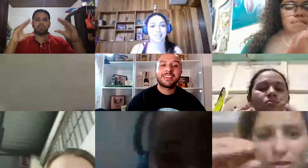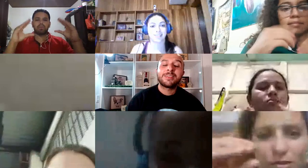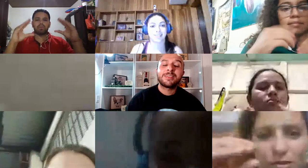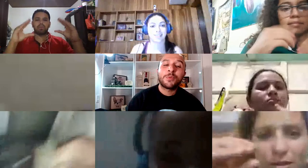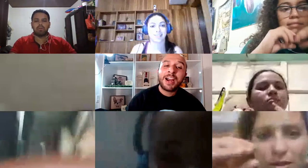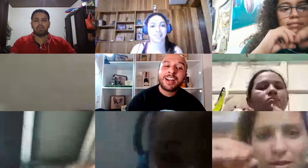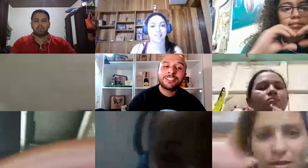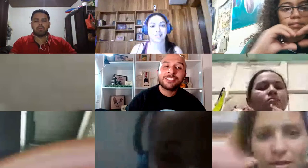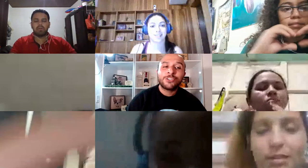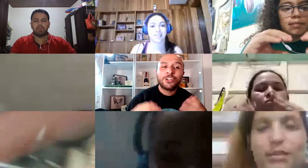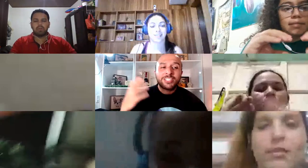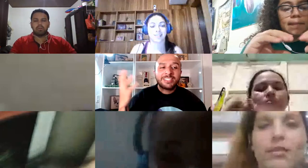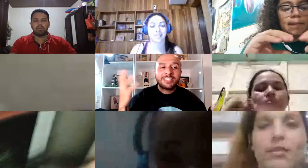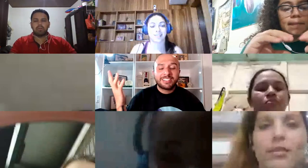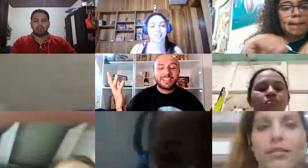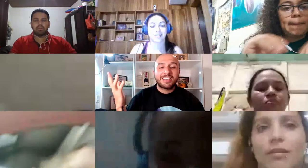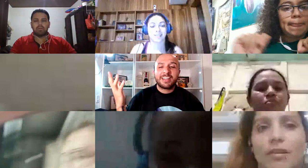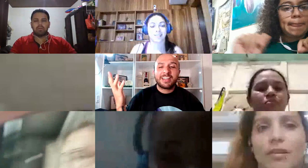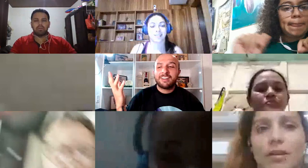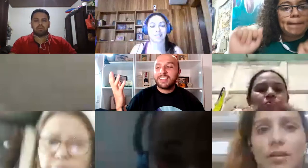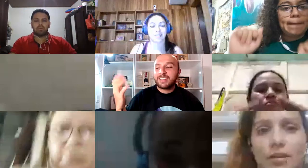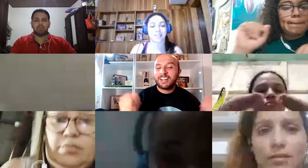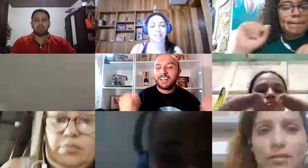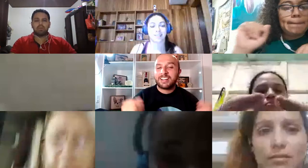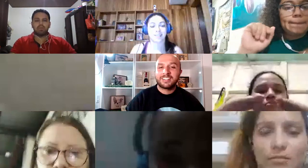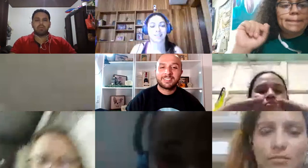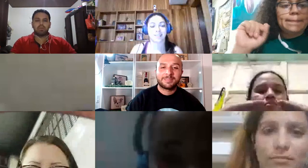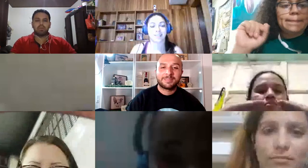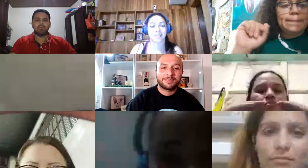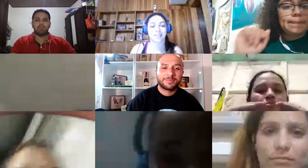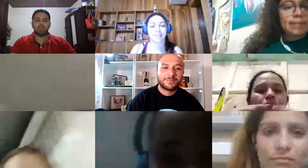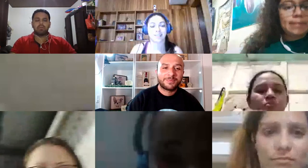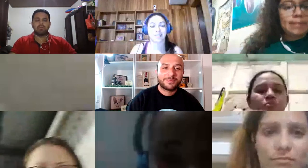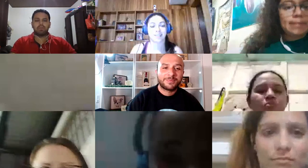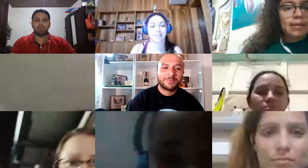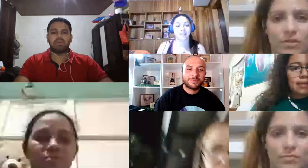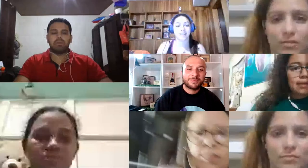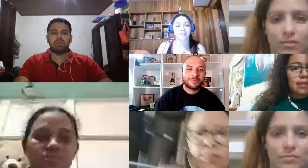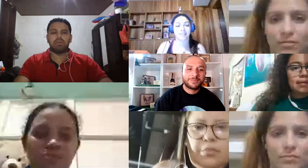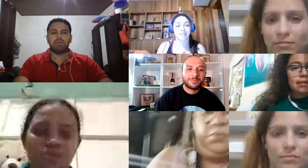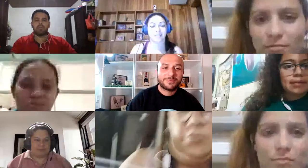tardes. Y buenas noches. ¿Quién quiere batear?